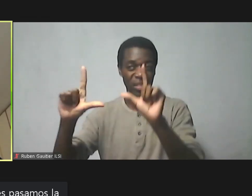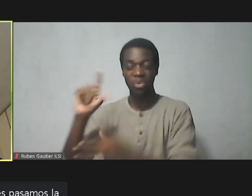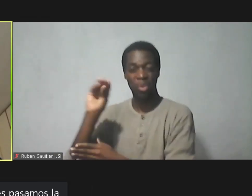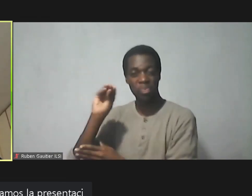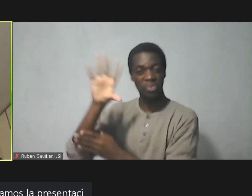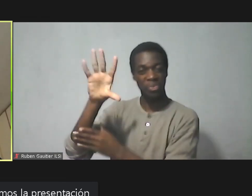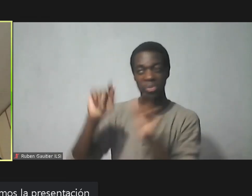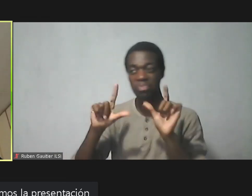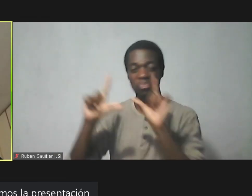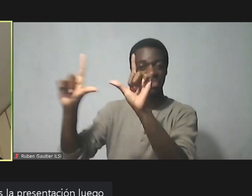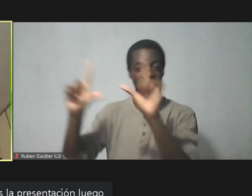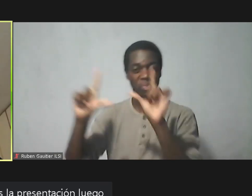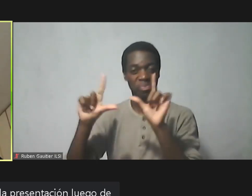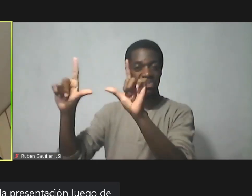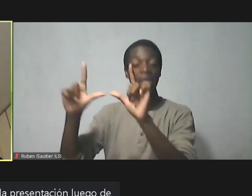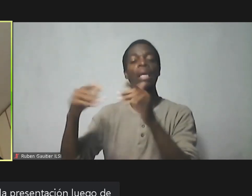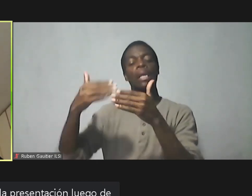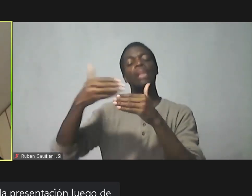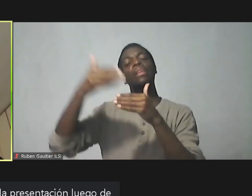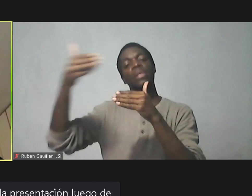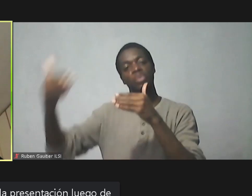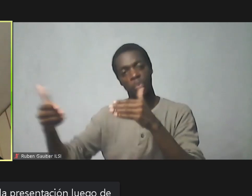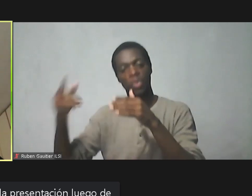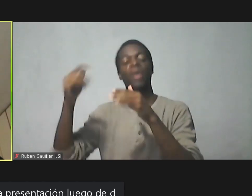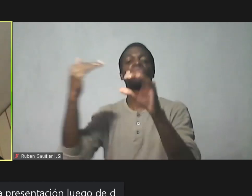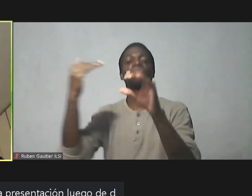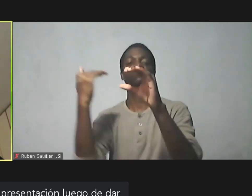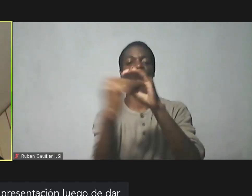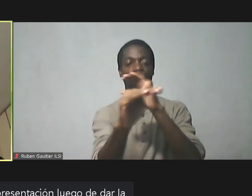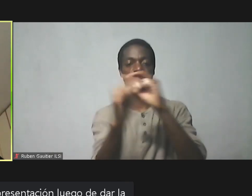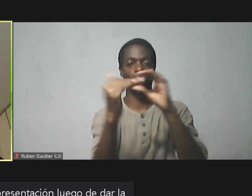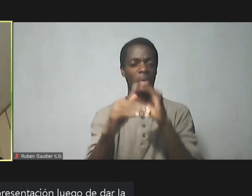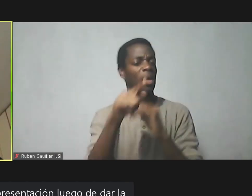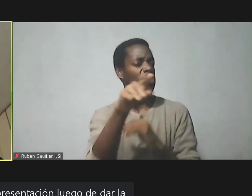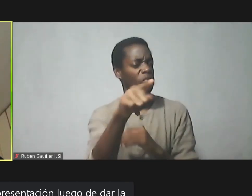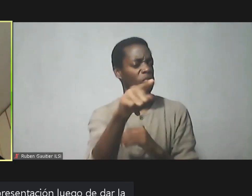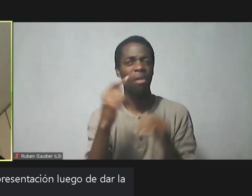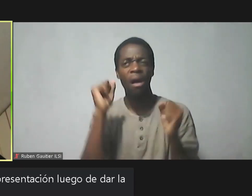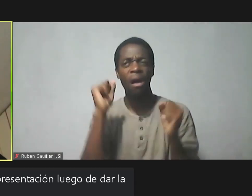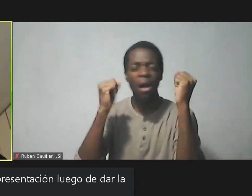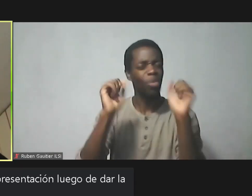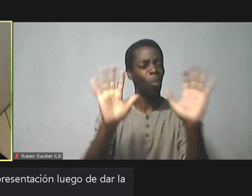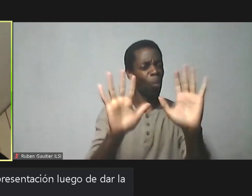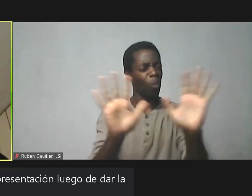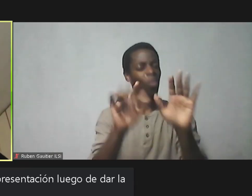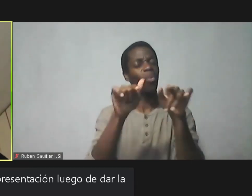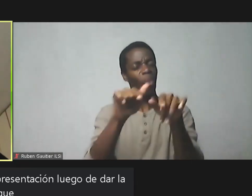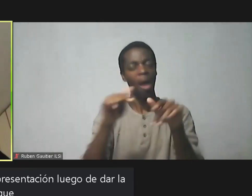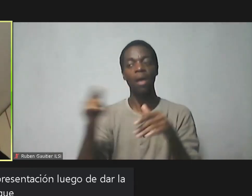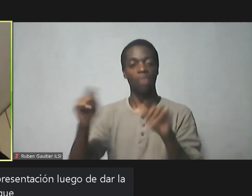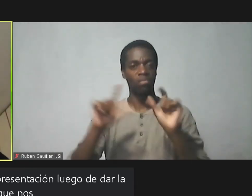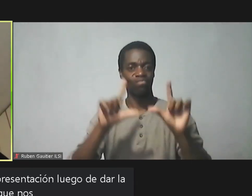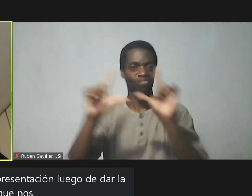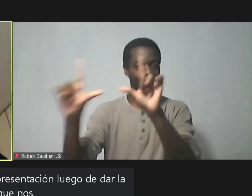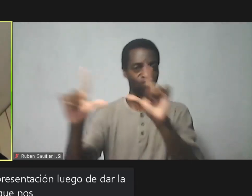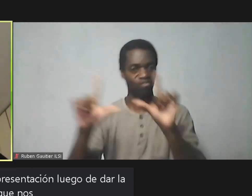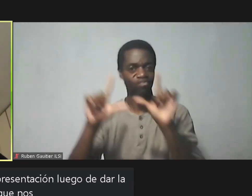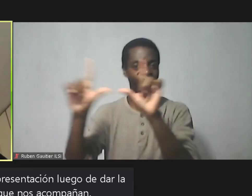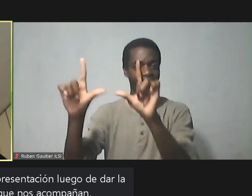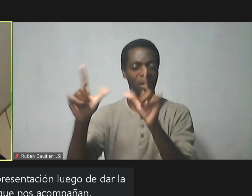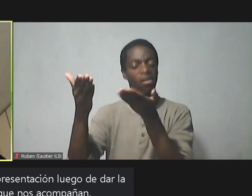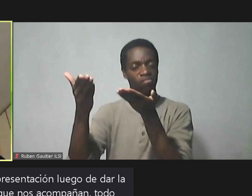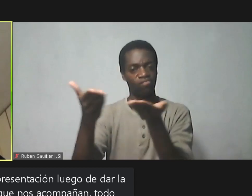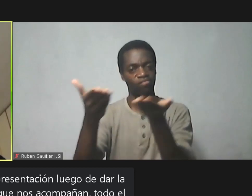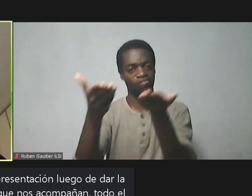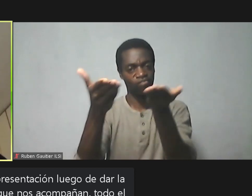que nos han estado acompañando. Así que no se preocupen que todo lo que es material se va a poder compartir. Y si quieren también algo más, van a poderlo preguntar al